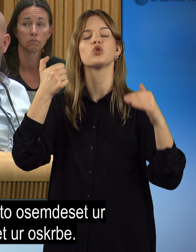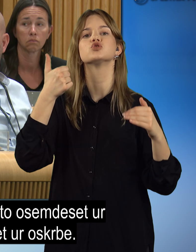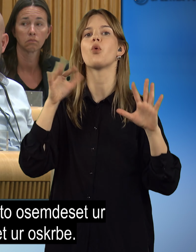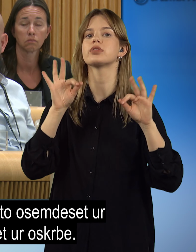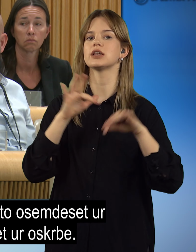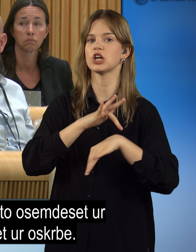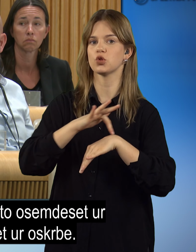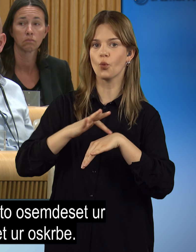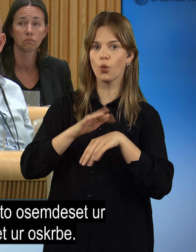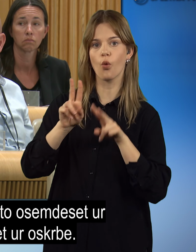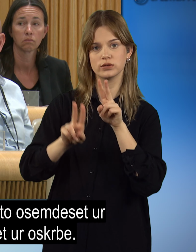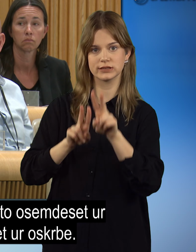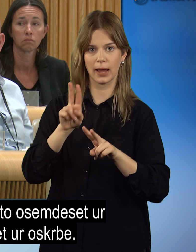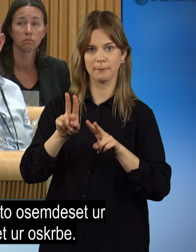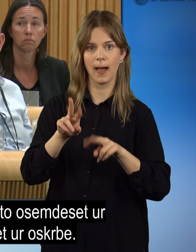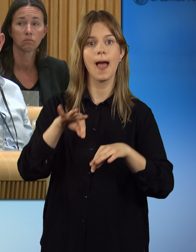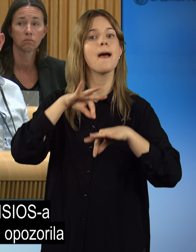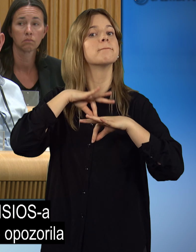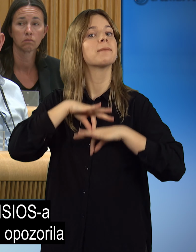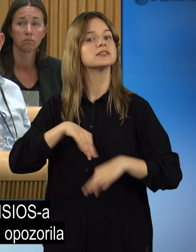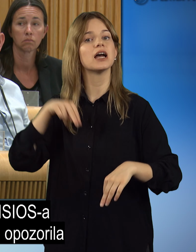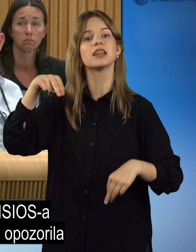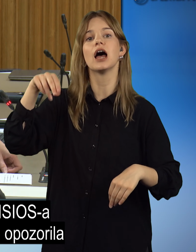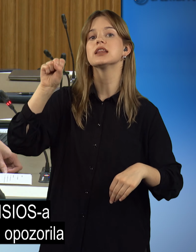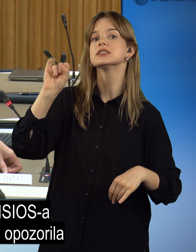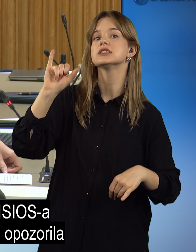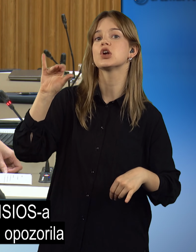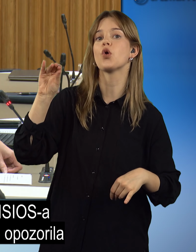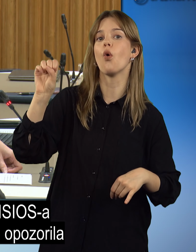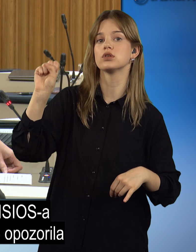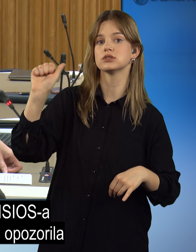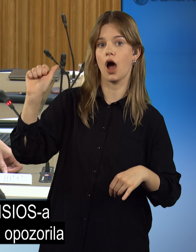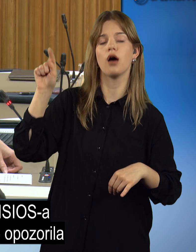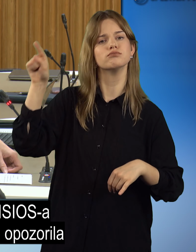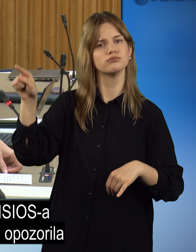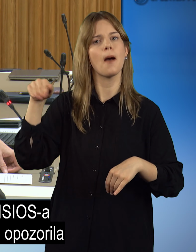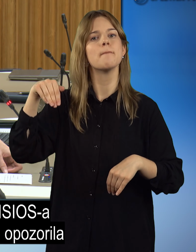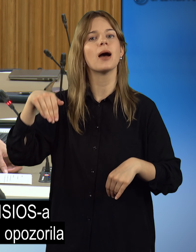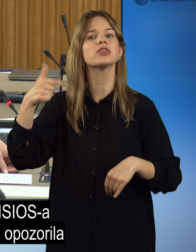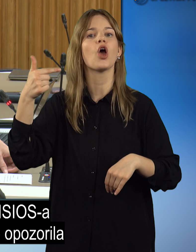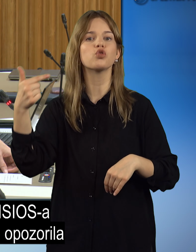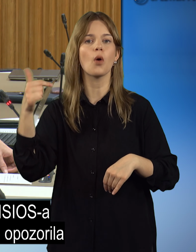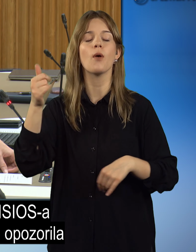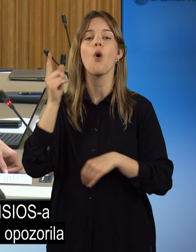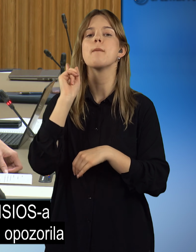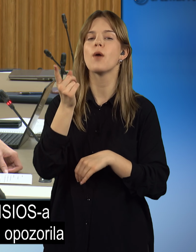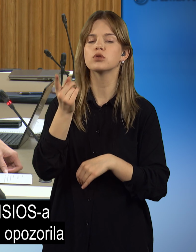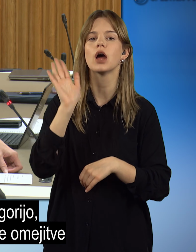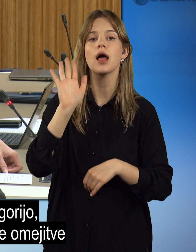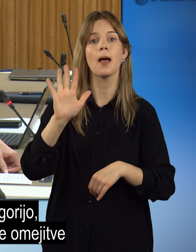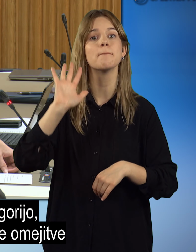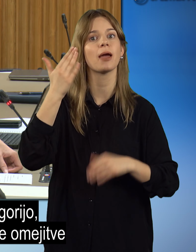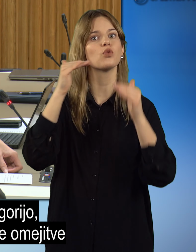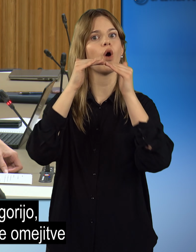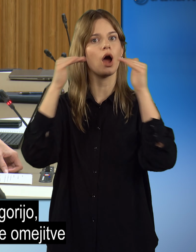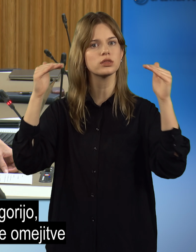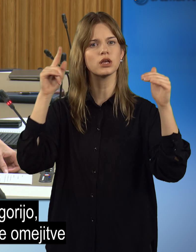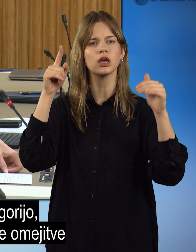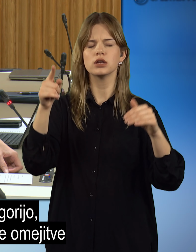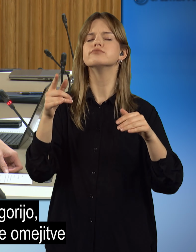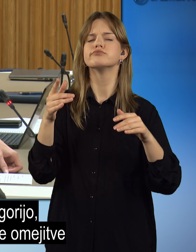ur oskrbe. Predsednica NSIOS-a Mateja Toman je opozorila na 5.